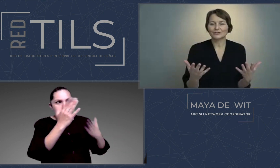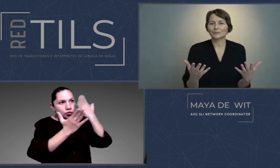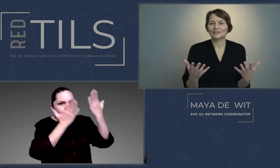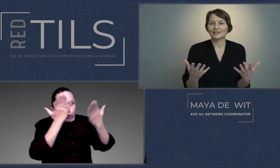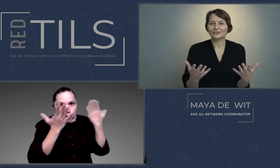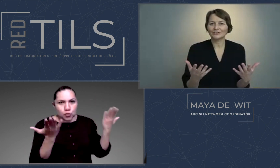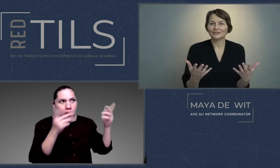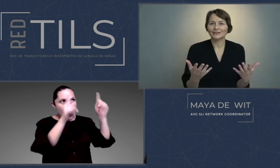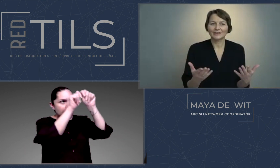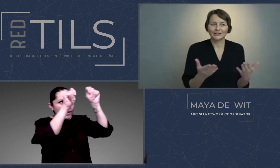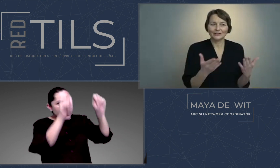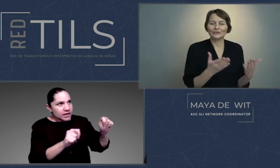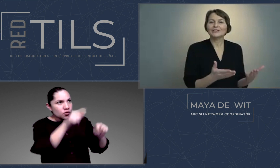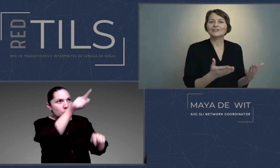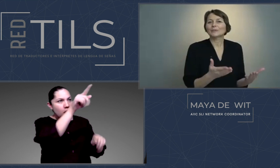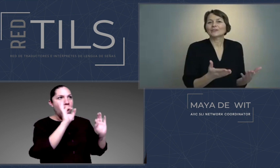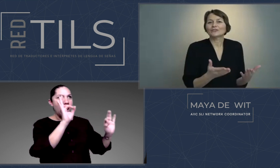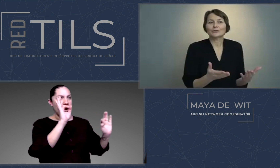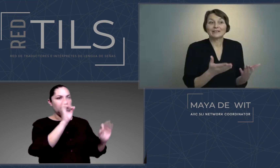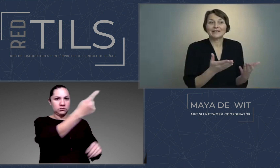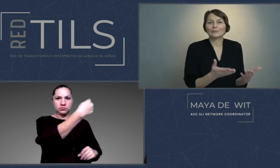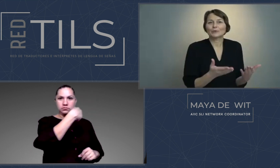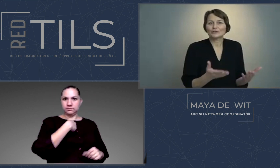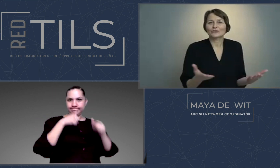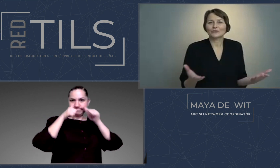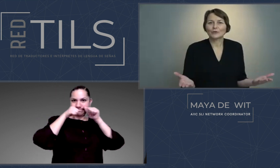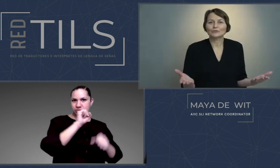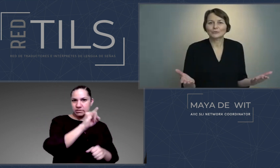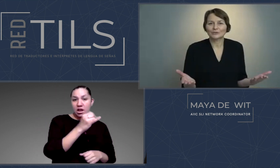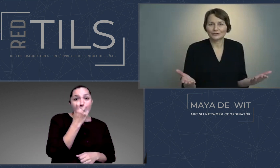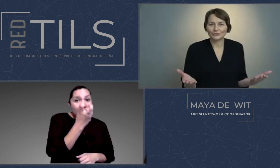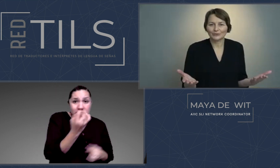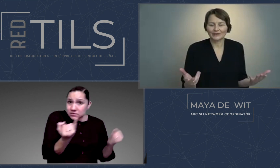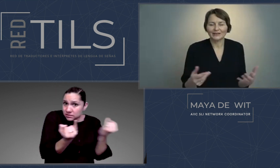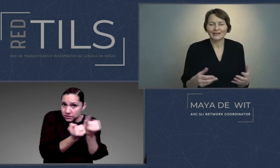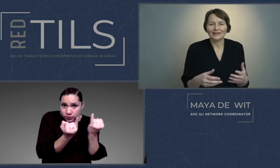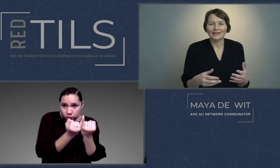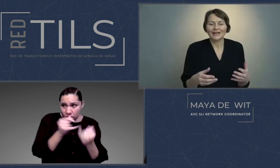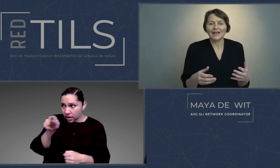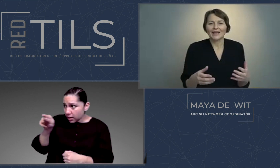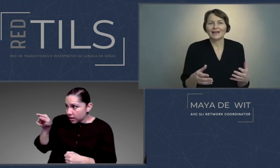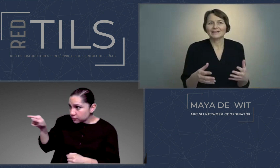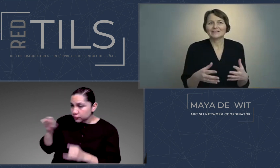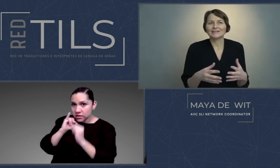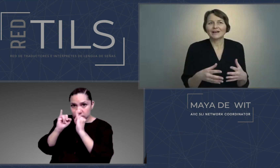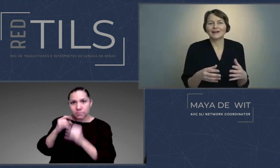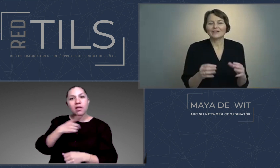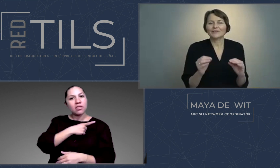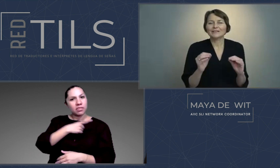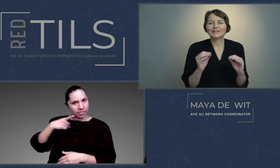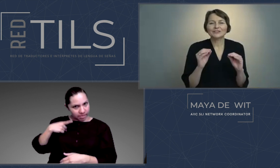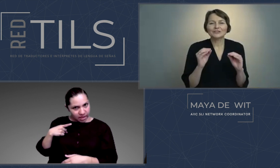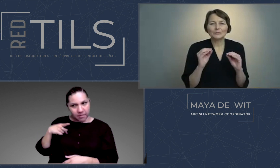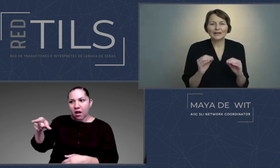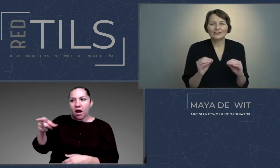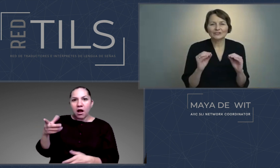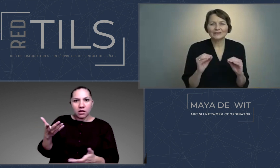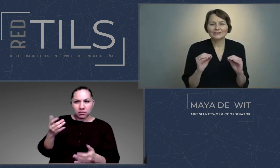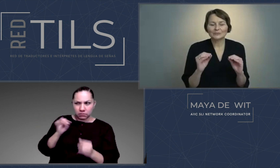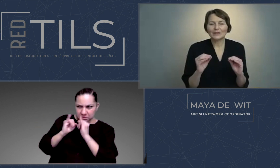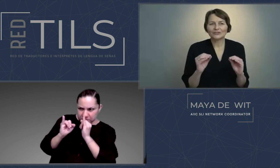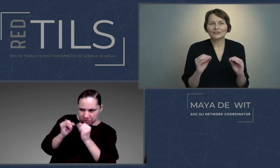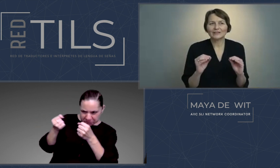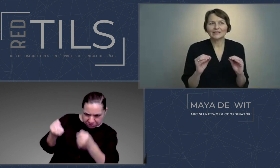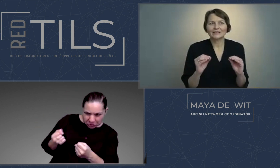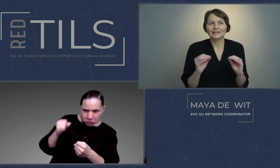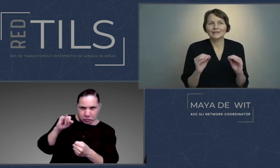los intérpretes. Se quiere interpretación de calidad, servicio de calidad. Y entonces, para ello hay que asegurarse que la persona que está dando ese